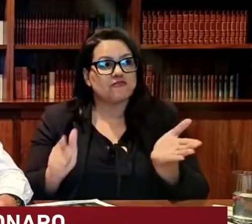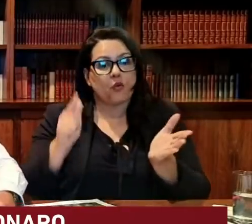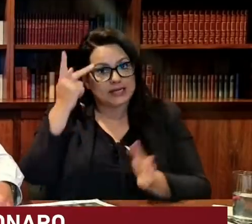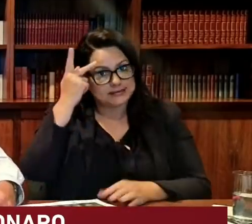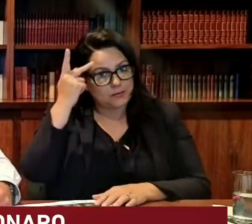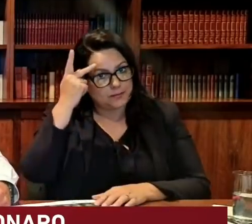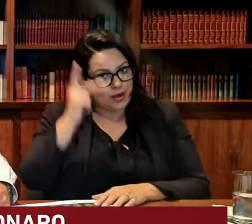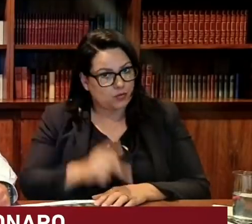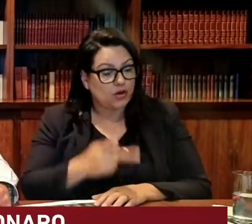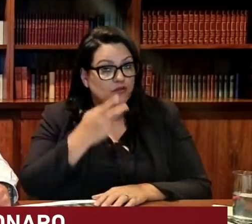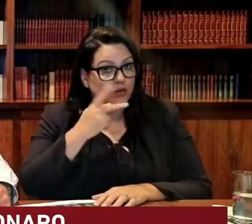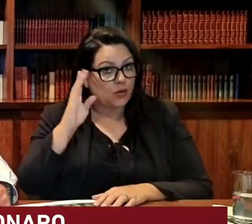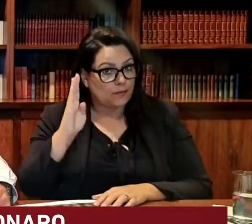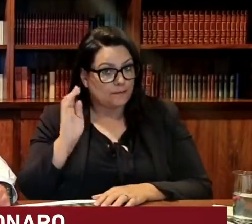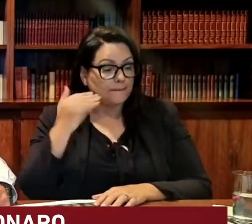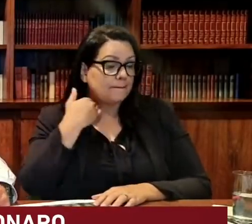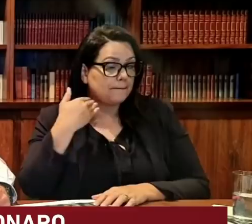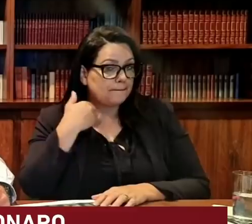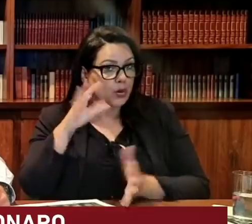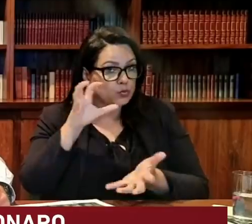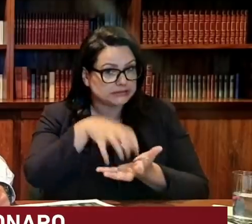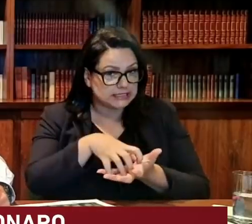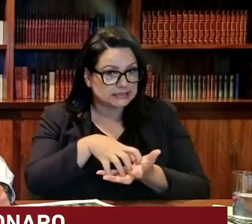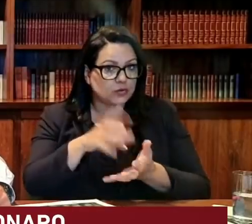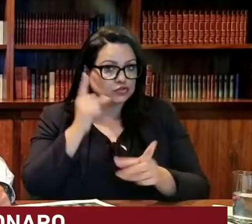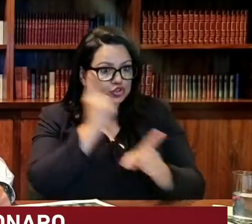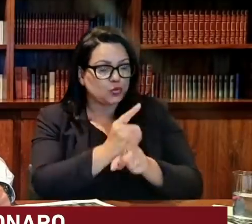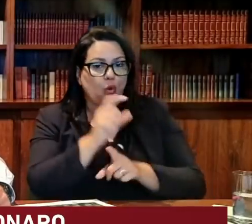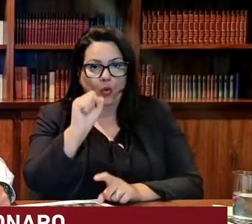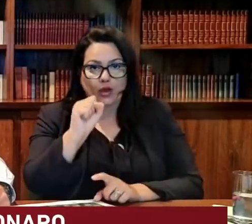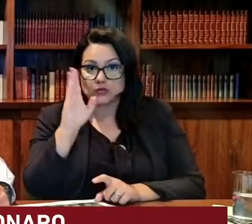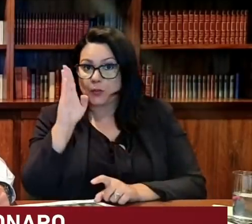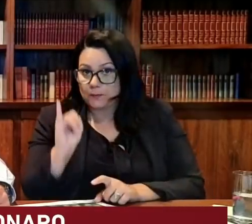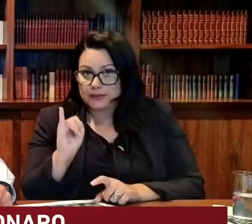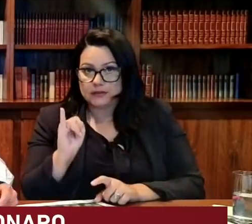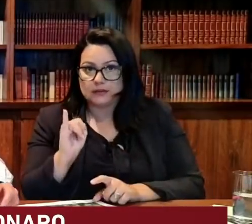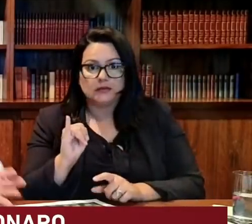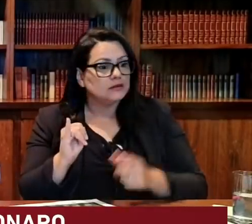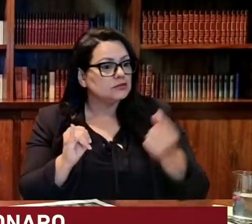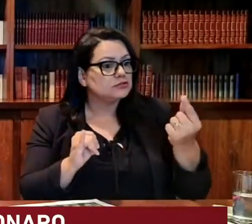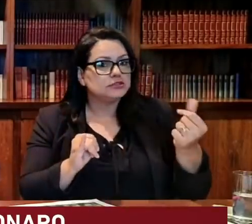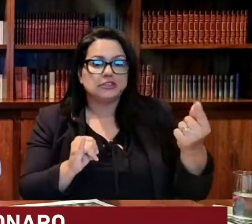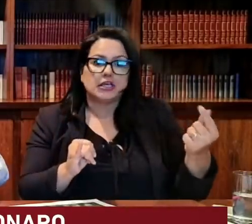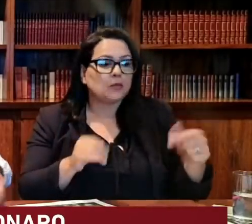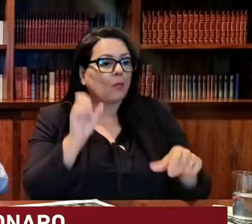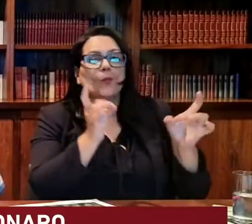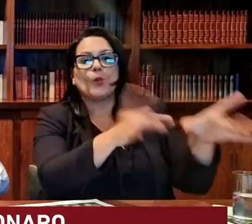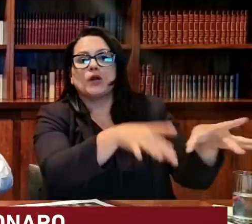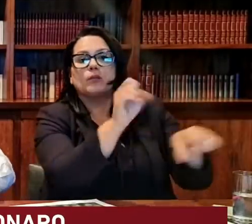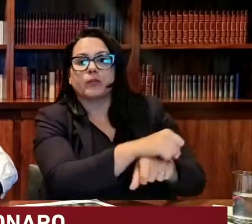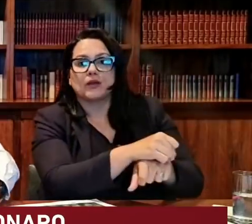O Banco Central descobriu aproximadamente 8 bilhões de reais em contas inativas. Então ele podia ter ficado quieto